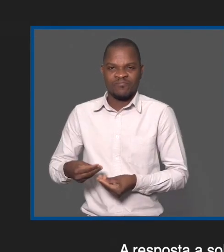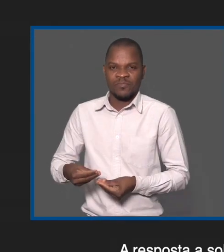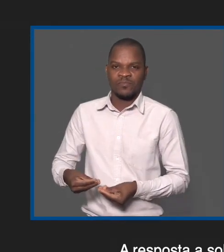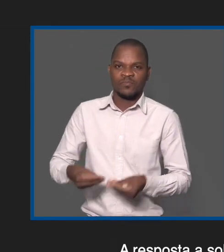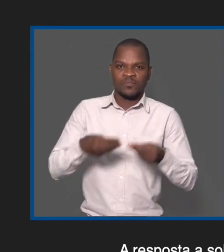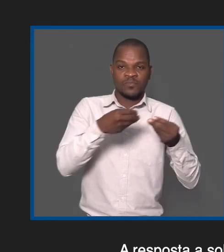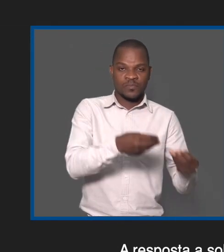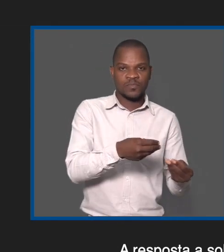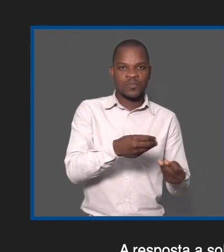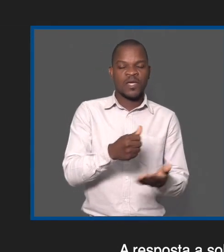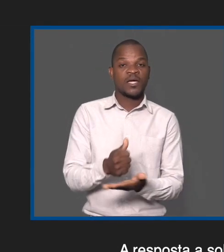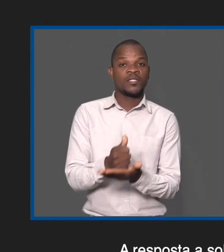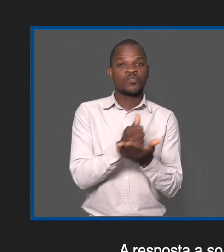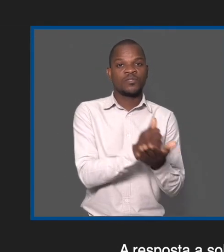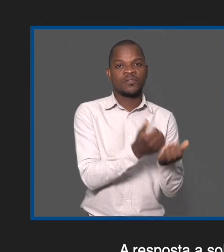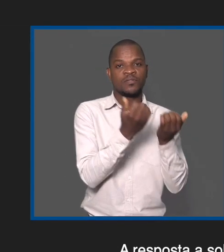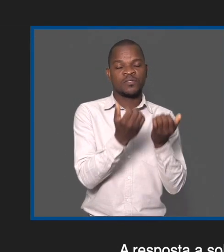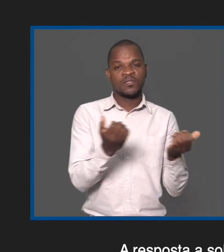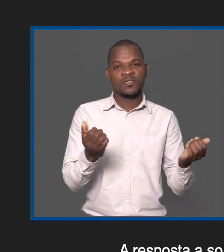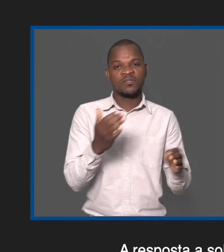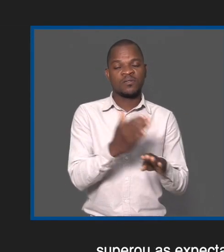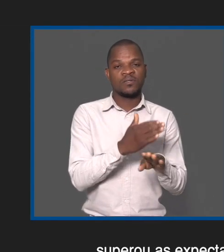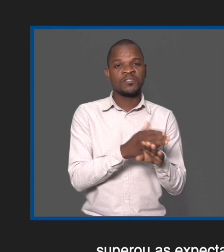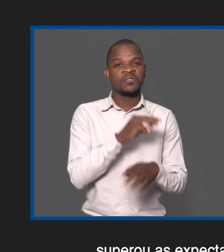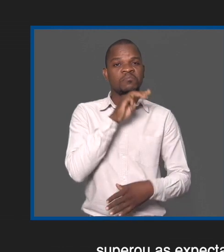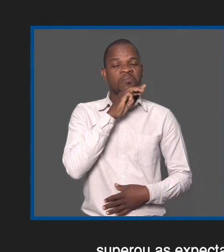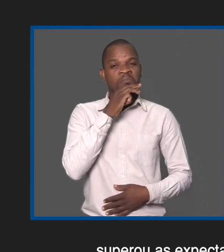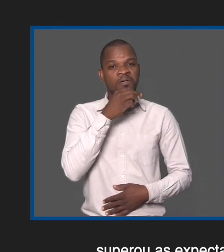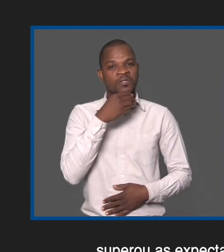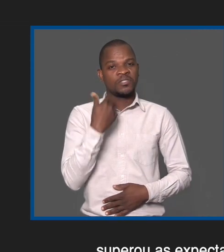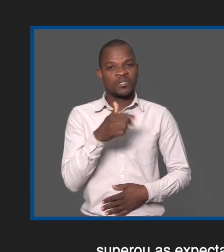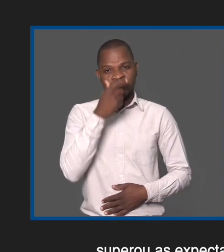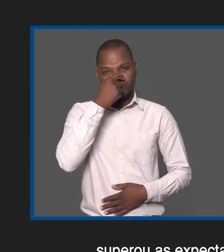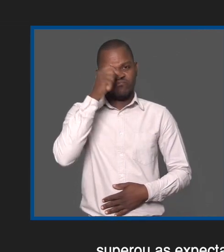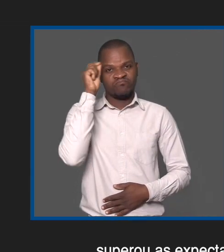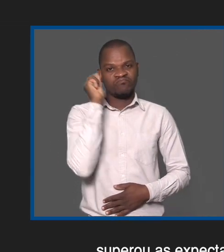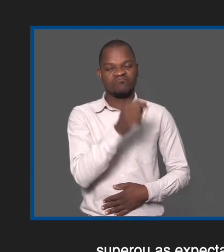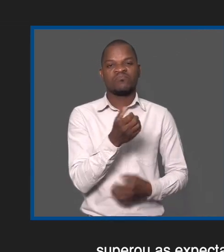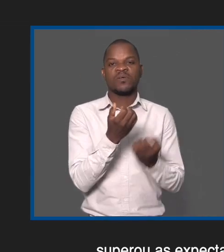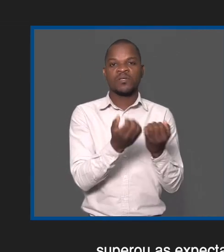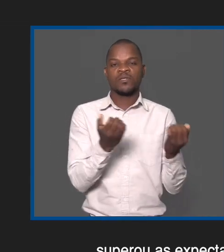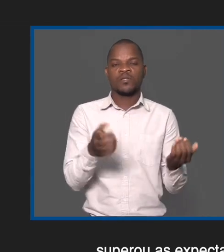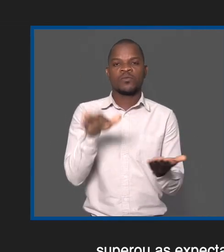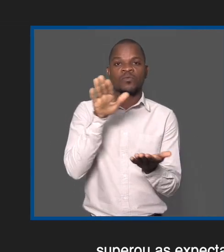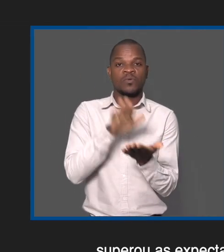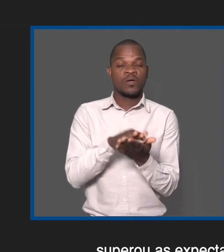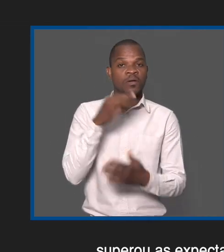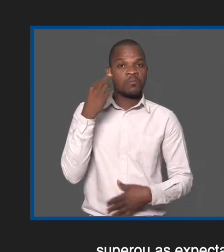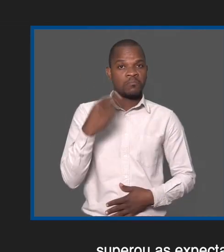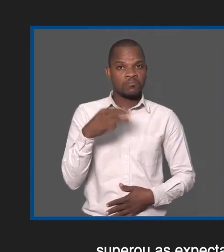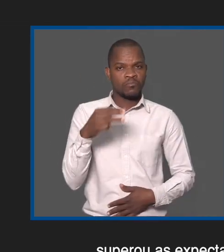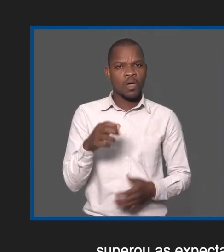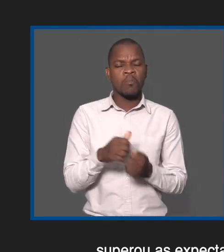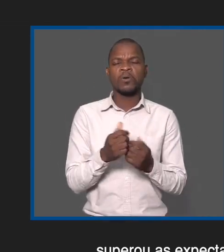abandonadas pela mãe no bairro Trevo, na Amatola, superou as expectativas, uma vez que diversas pessoas,